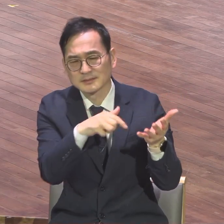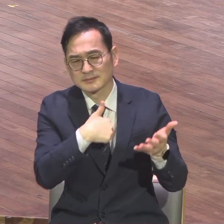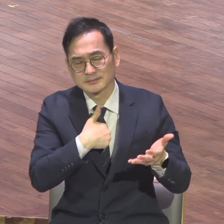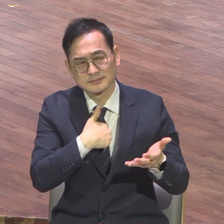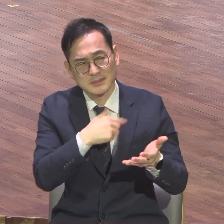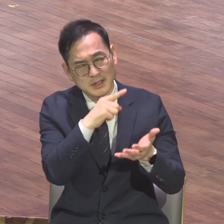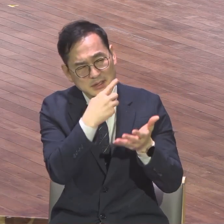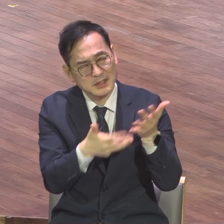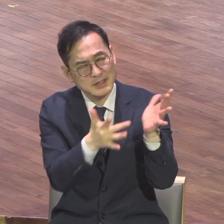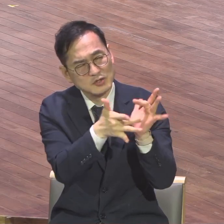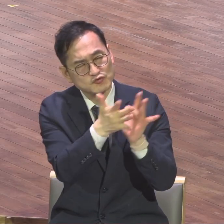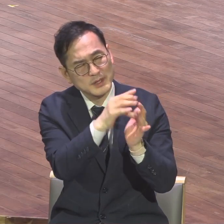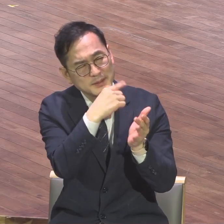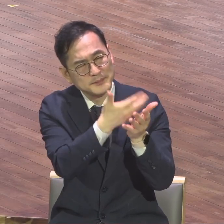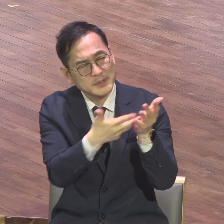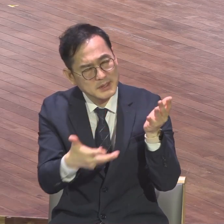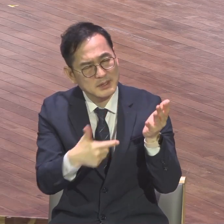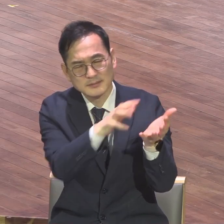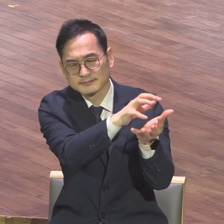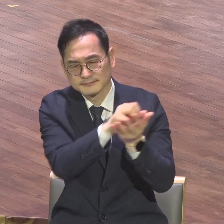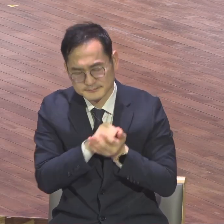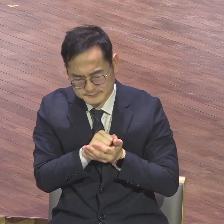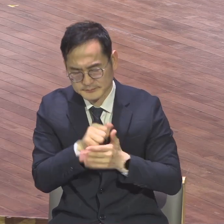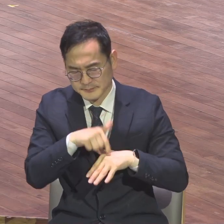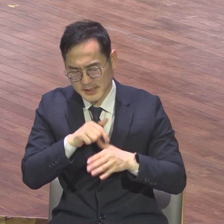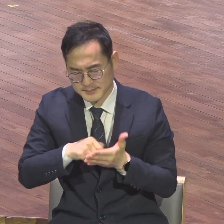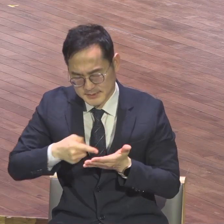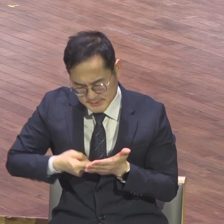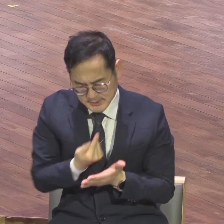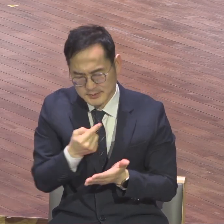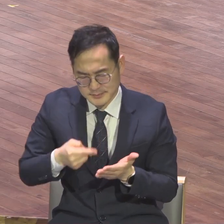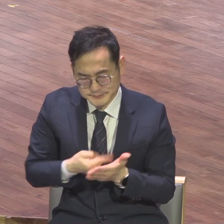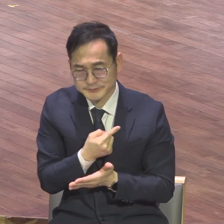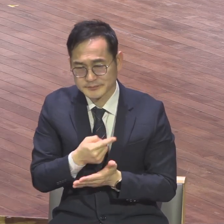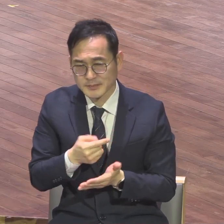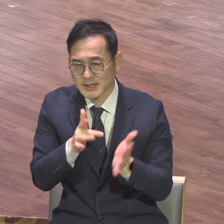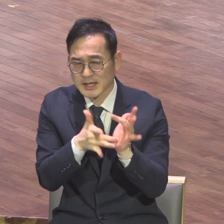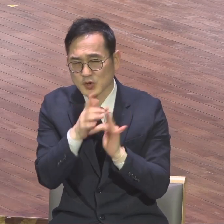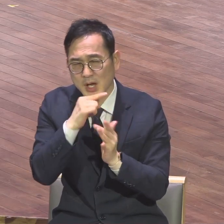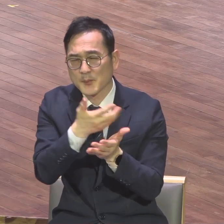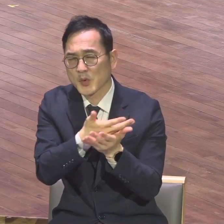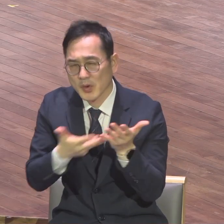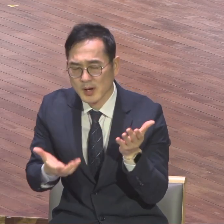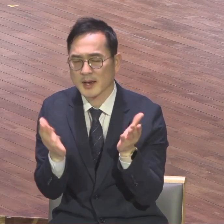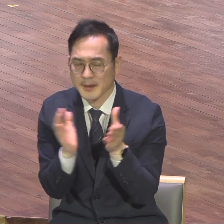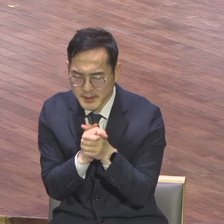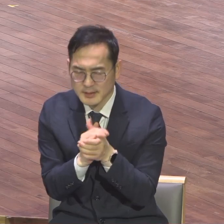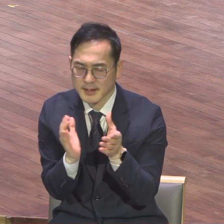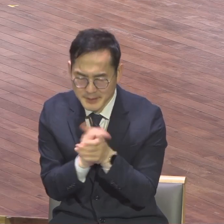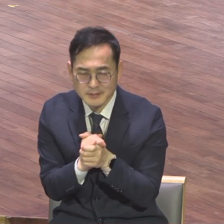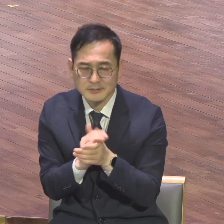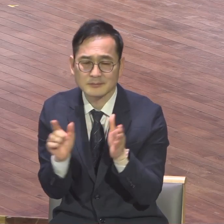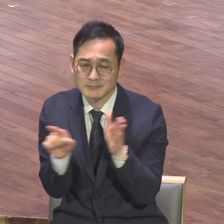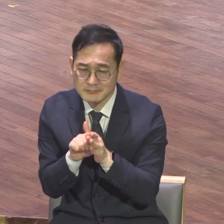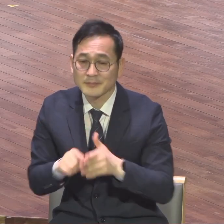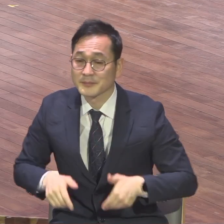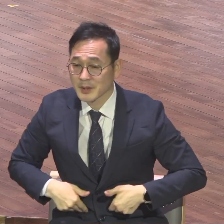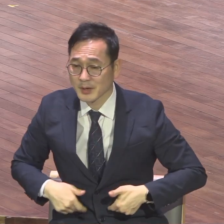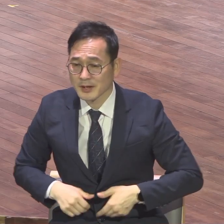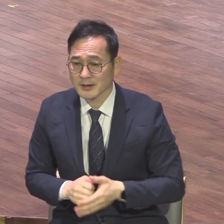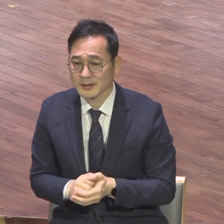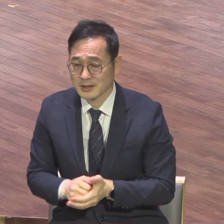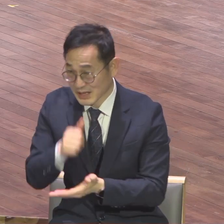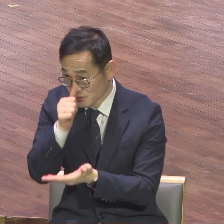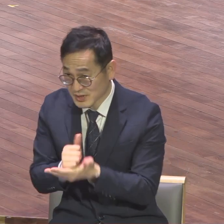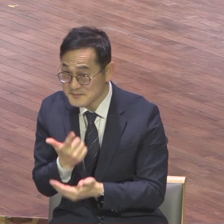예수 믿는 사람은 가슴속에 늘 영원토록 예수 보혈의 피가 흘려야 됩니다. 한 주간 살면서 세상의 죄를